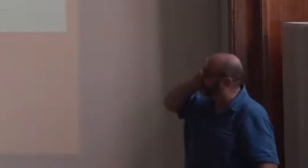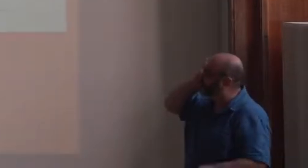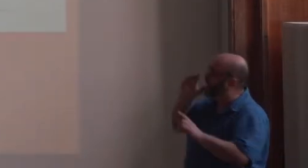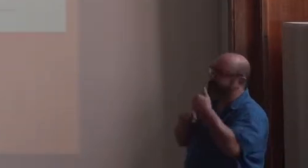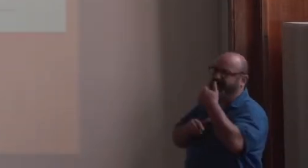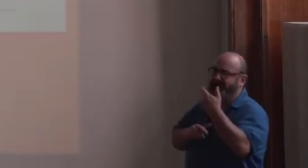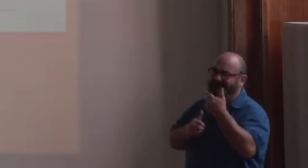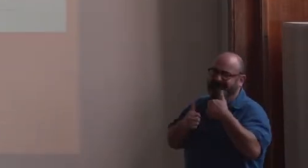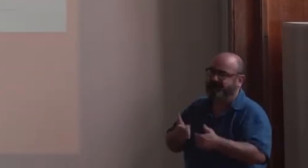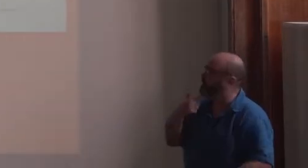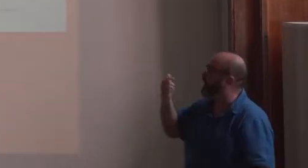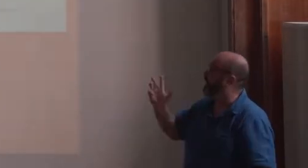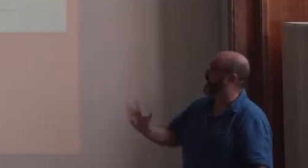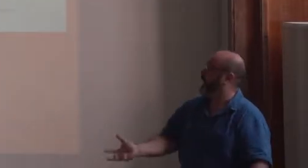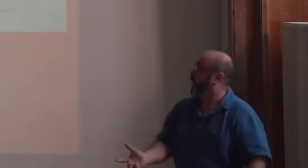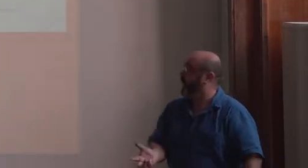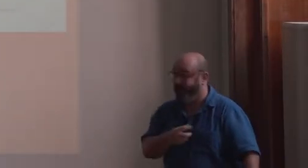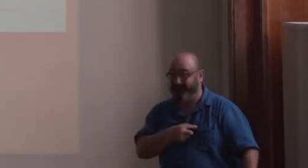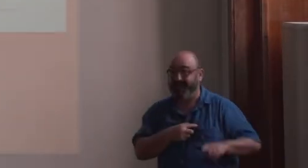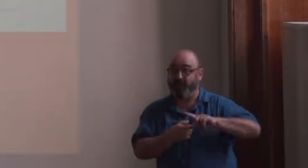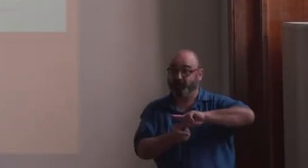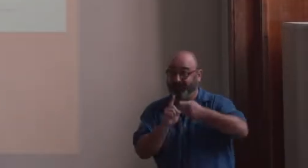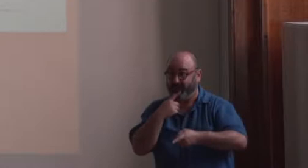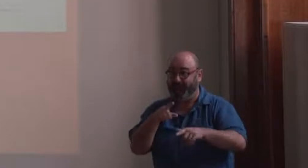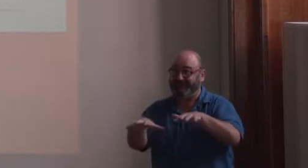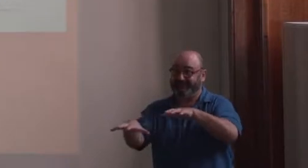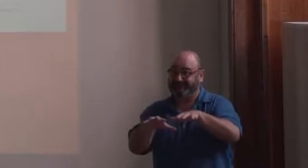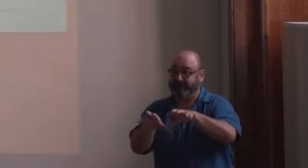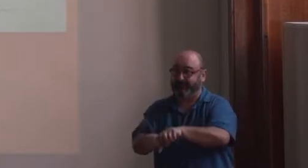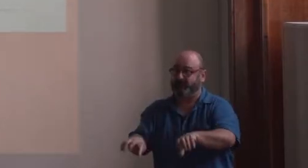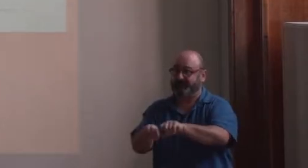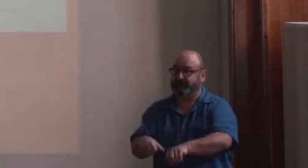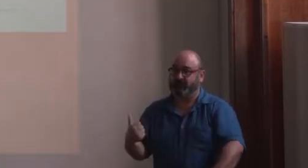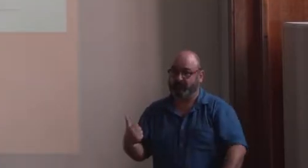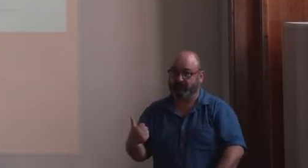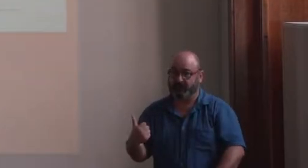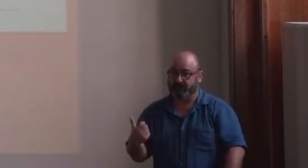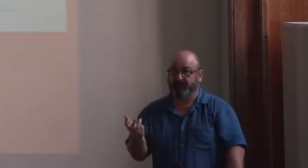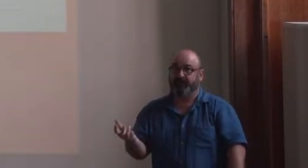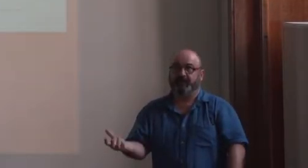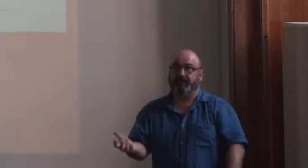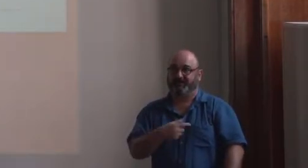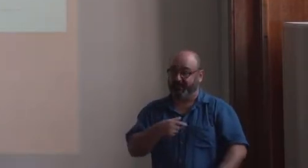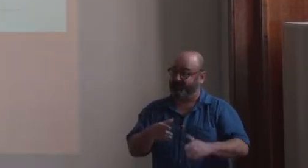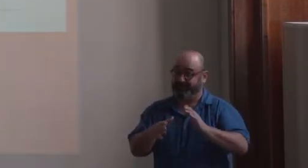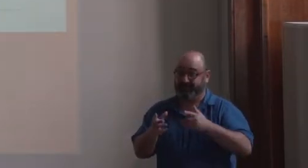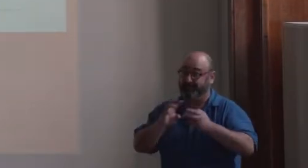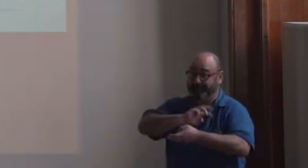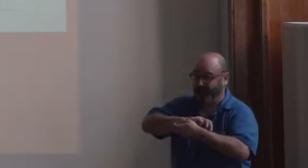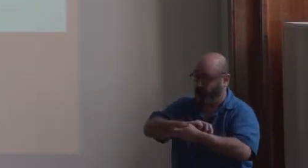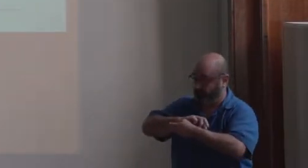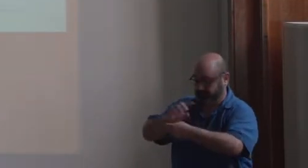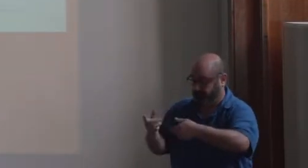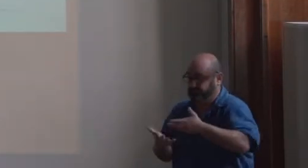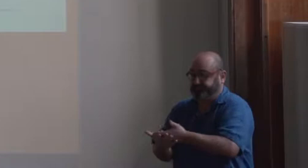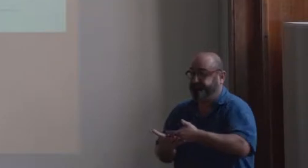la plus chouette avec ça, c'est que du coup, enfin, Python est devenu le système d'exploitation. C'est Python, il n'y a que ça qui tourne. Et